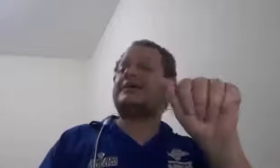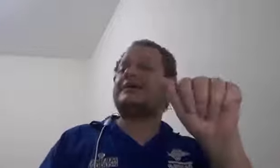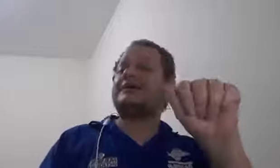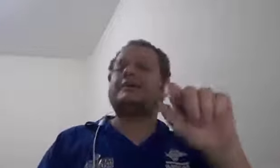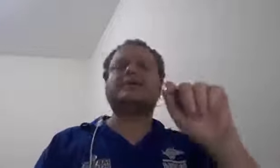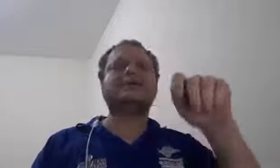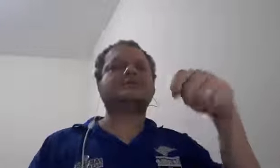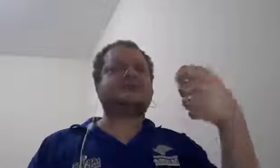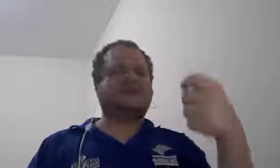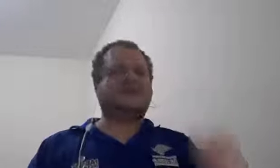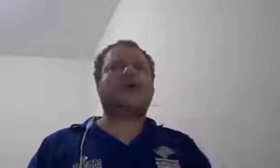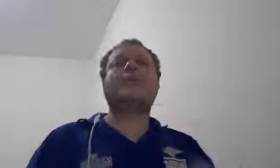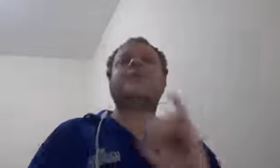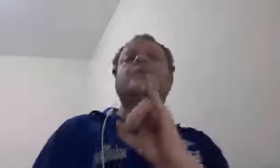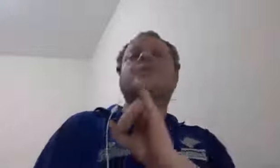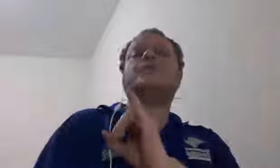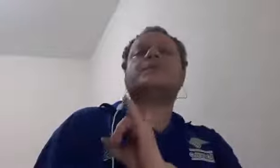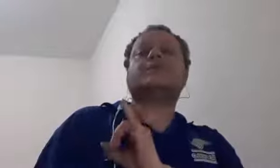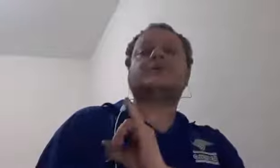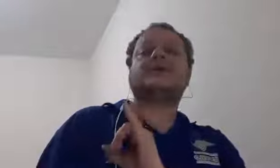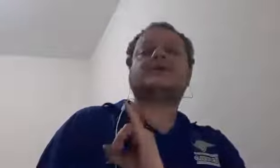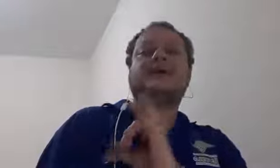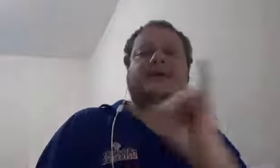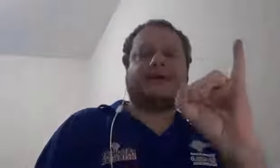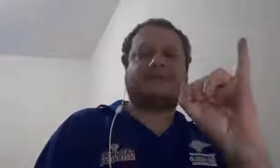Itaquera. Sinal Itaquera.